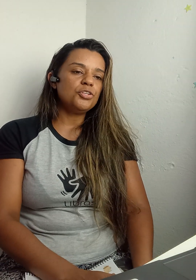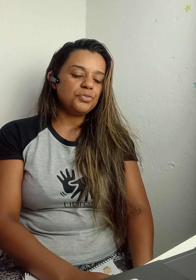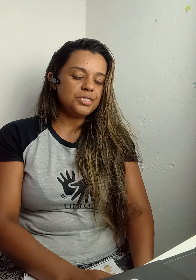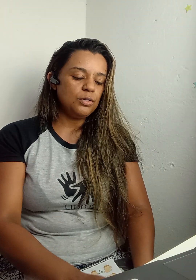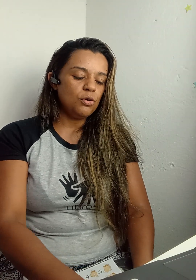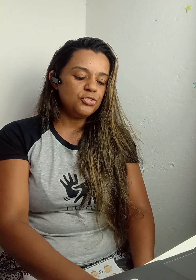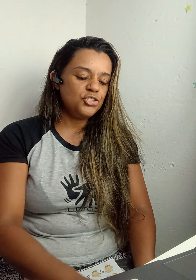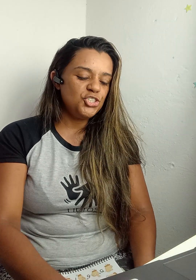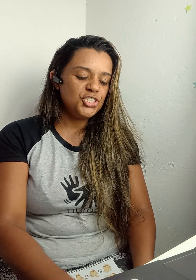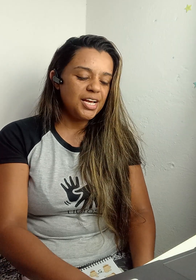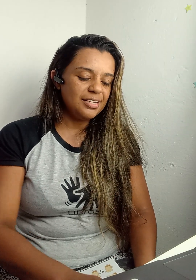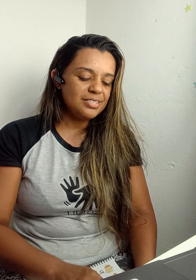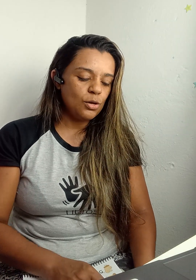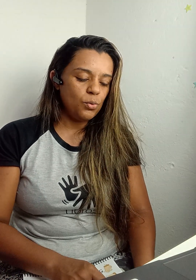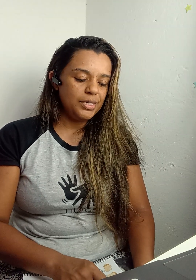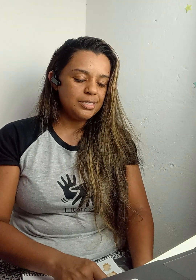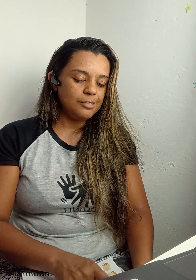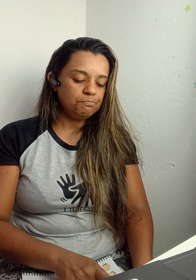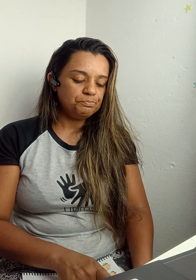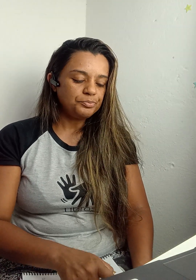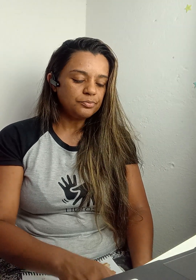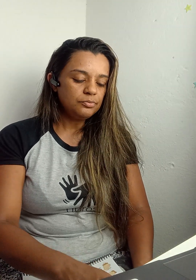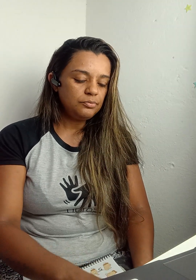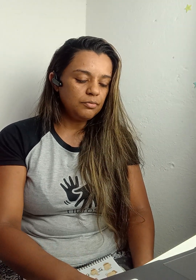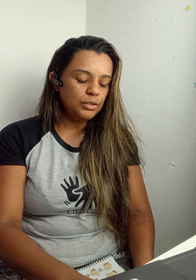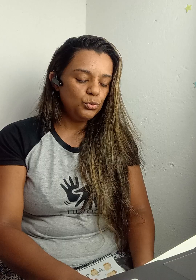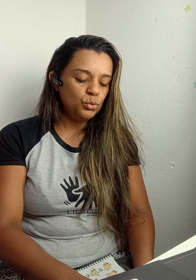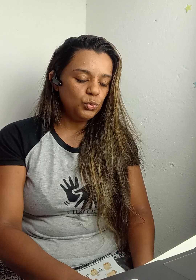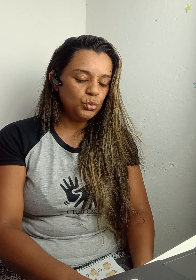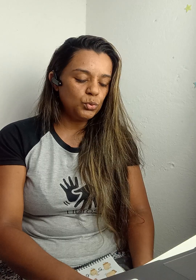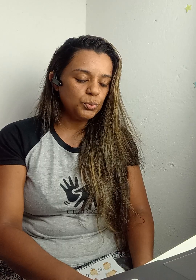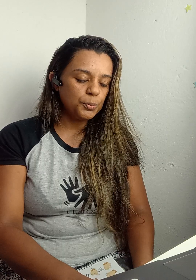gosto de fazer? Eu gosto de já na sequência do